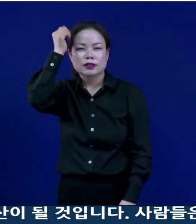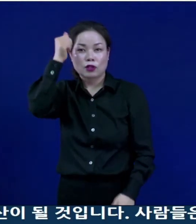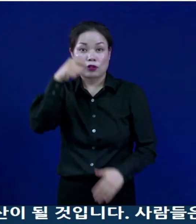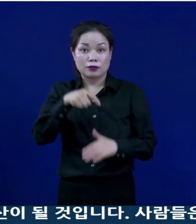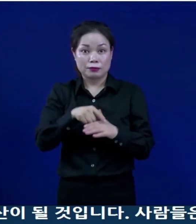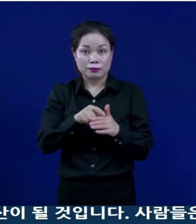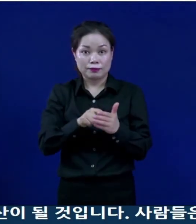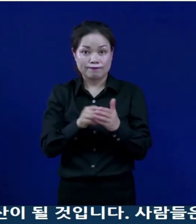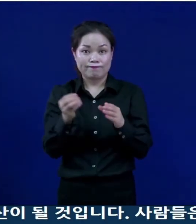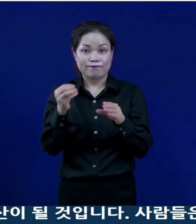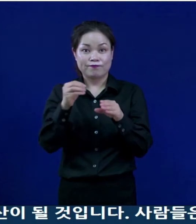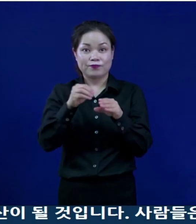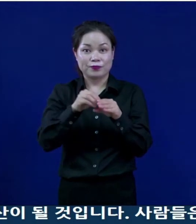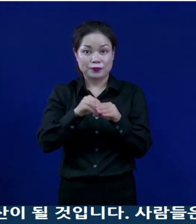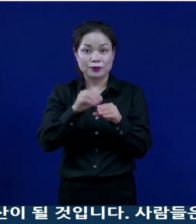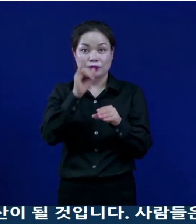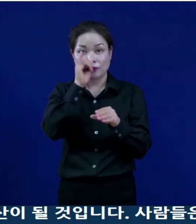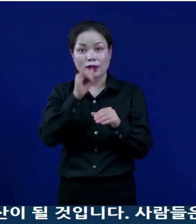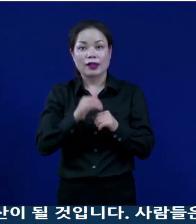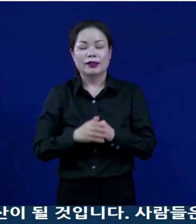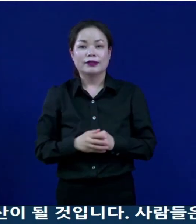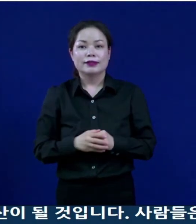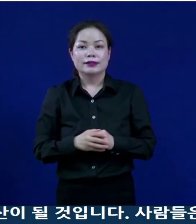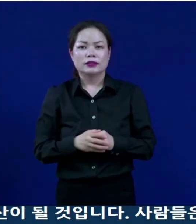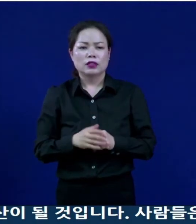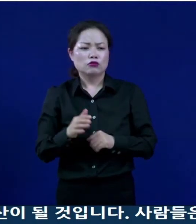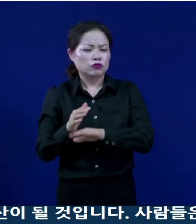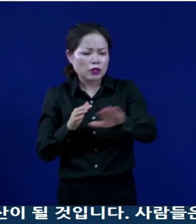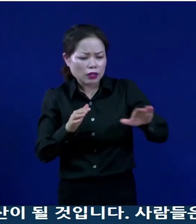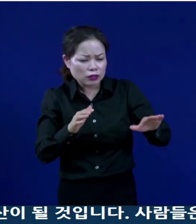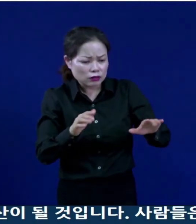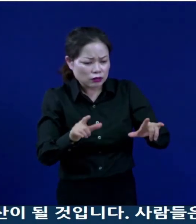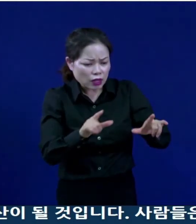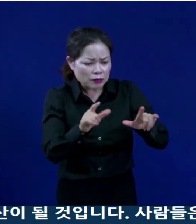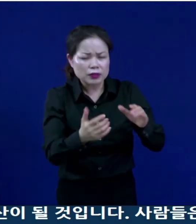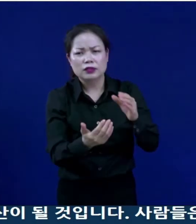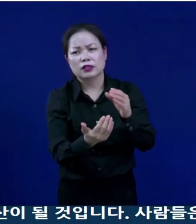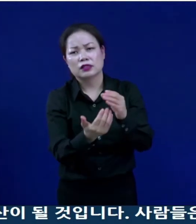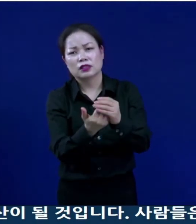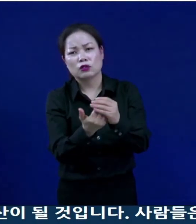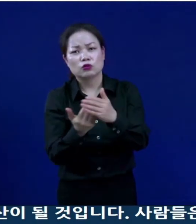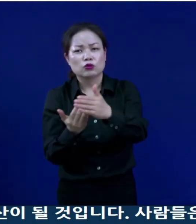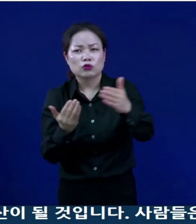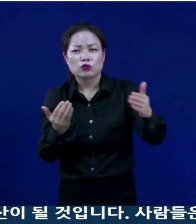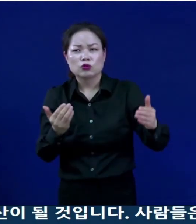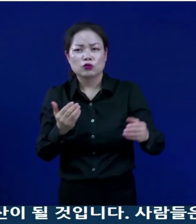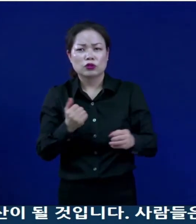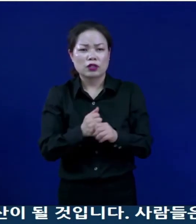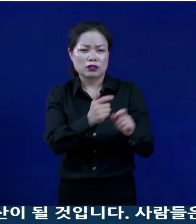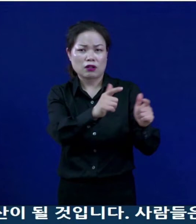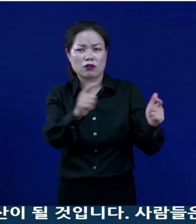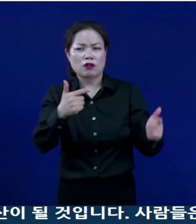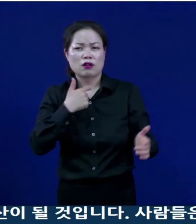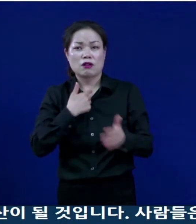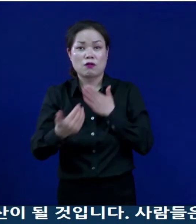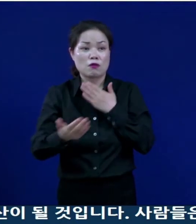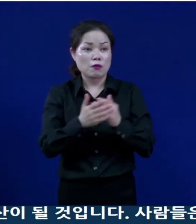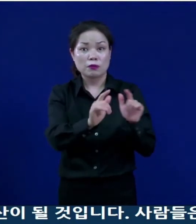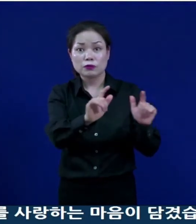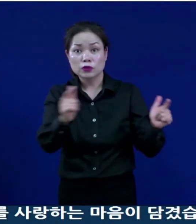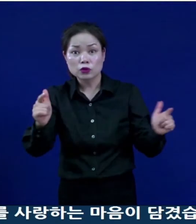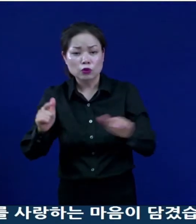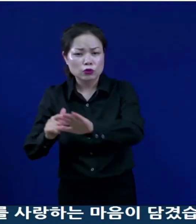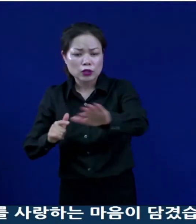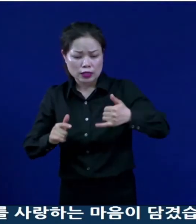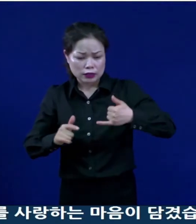마음이 담겨 있습니다. 이런 우리의 삶에서 일어나는, 그리고 우리가 쌓아나가는 다양한 것들이 우리가